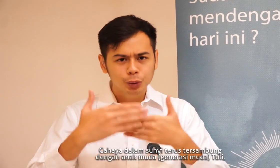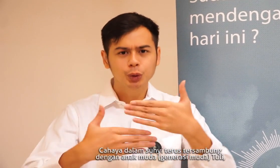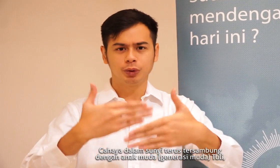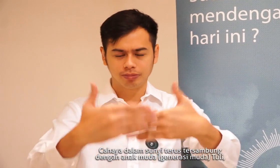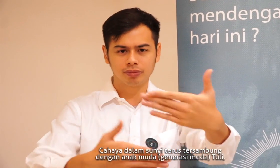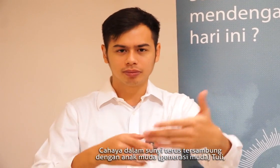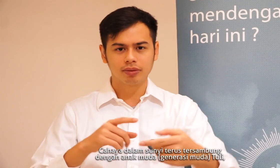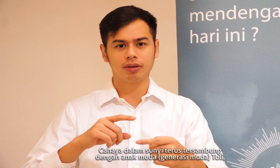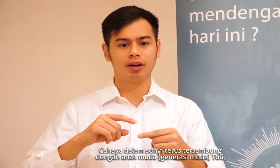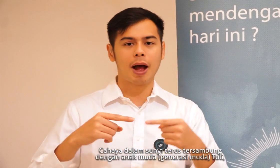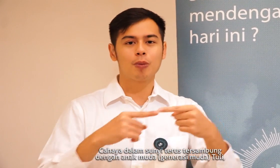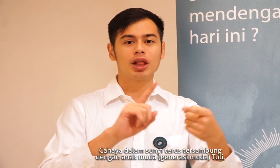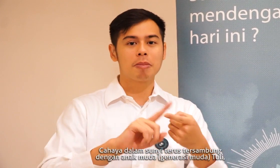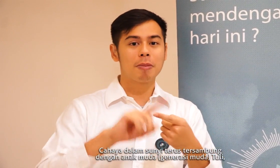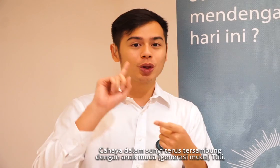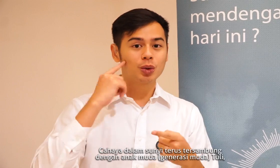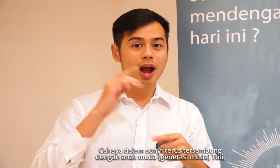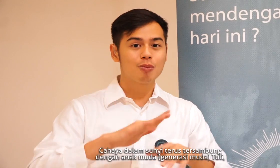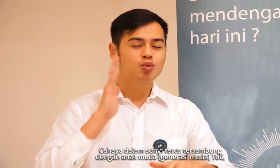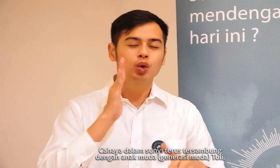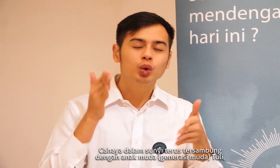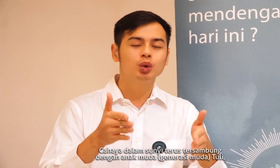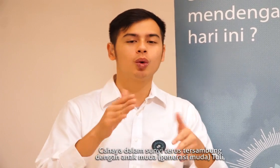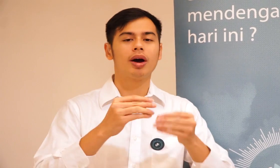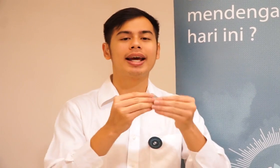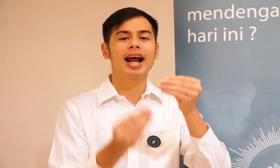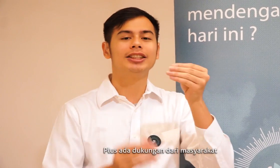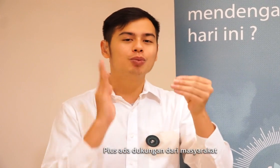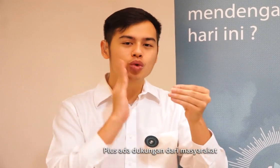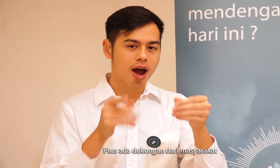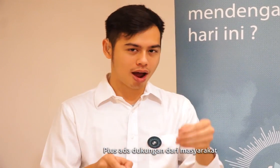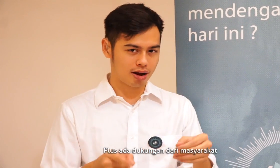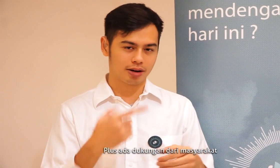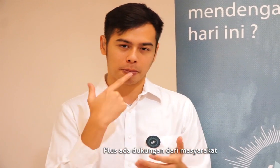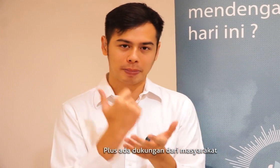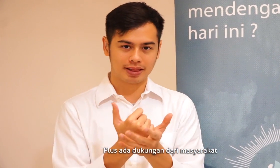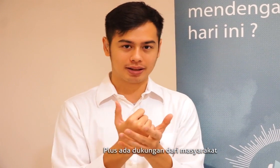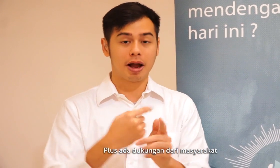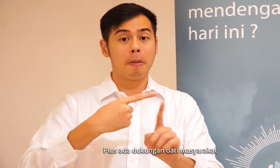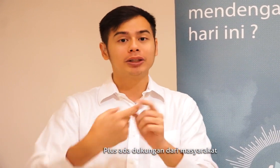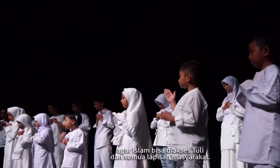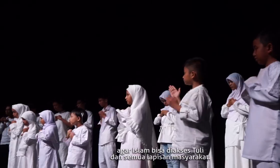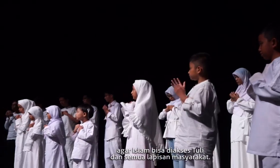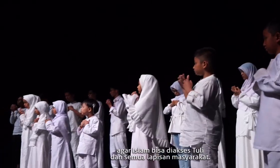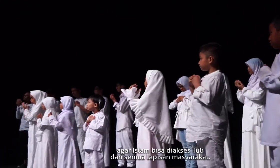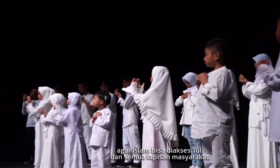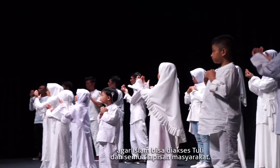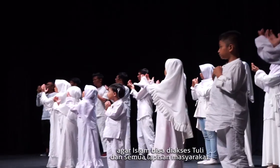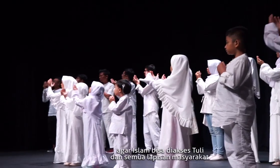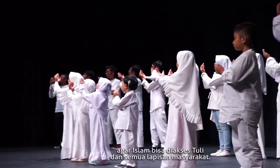Cahaya dalam sunyi terus tersambung dengan generasi muda tuli. Plus, ada dukungan dari masyarakat agar Islam bisa diakses